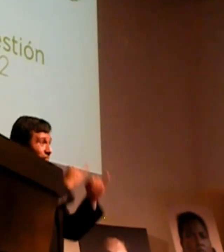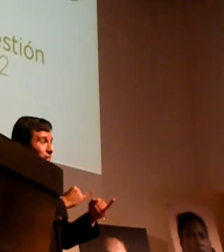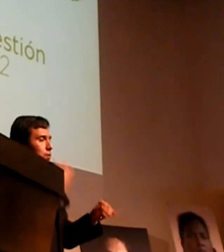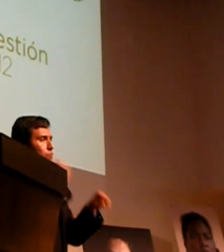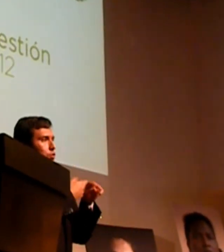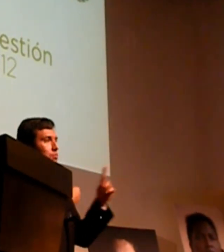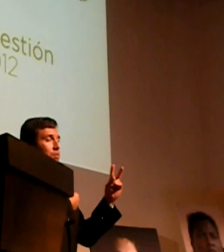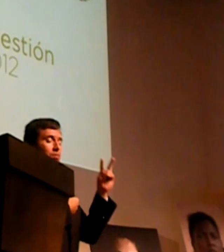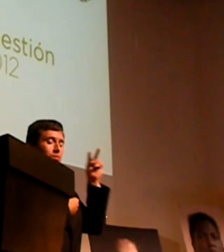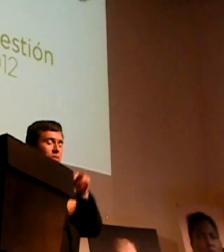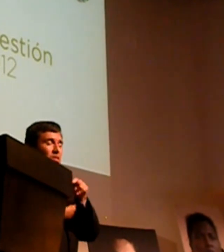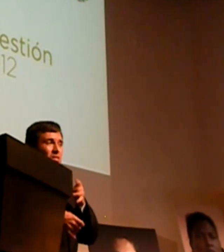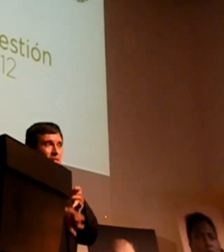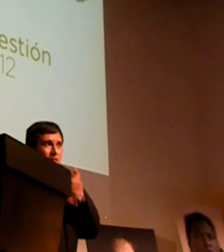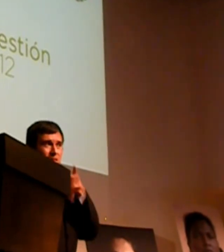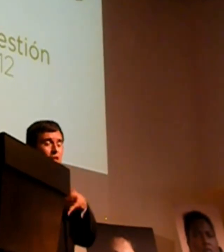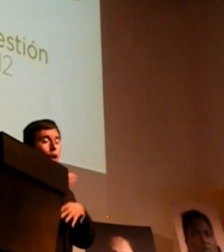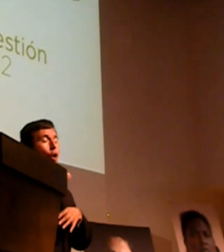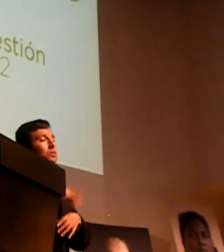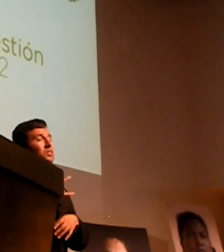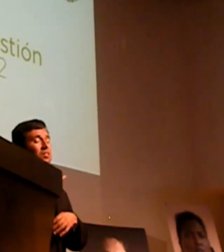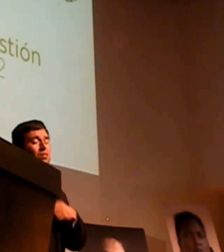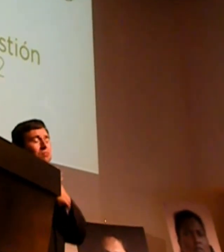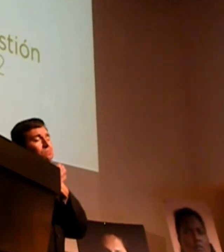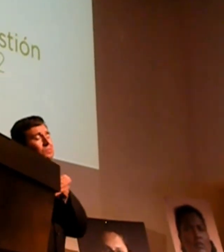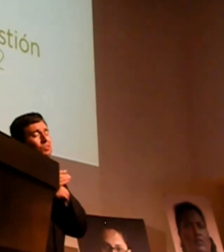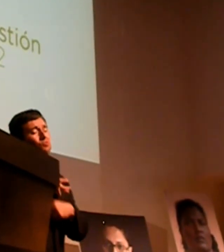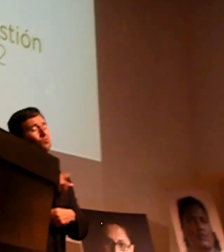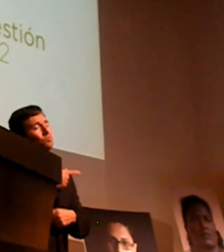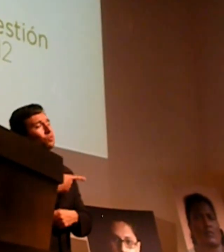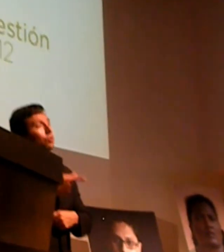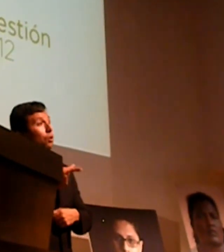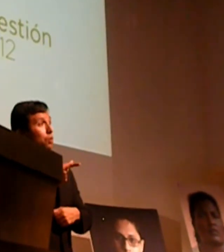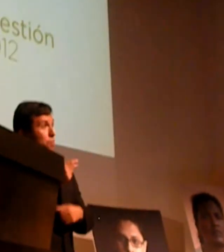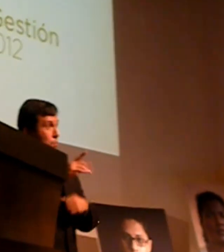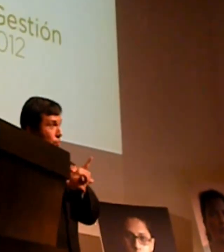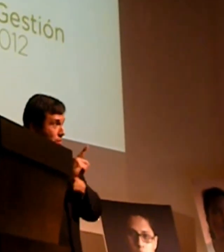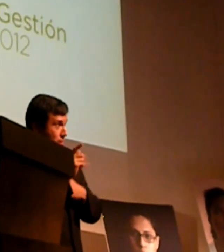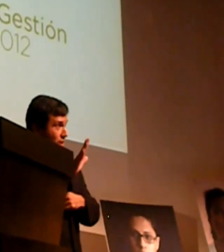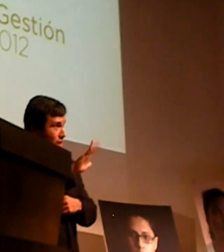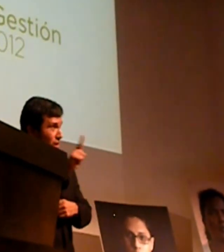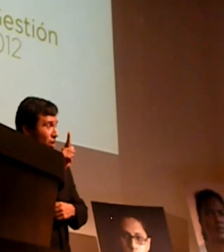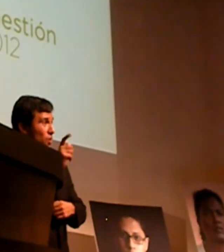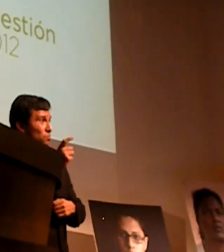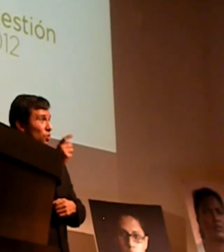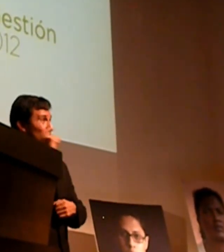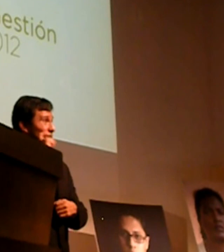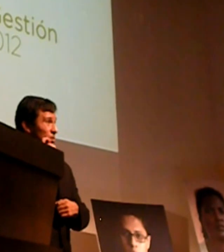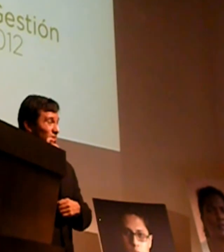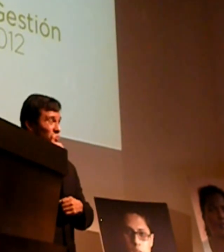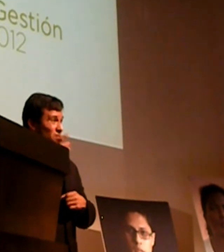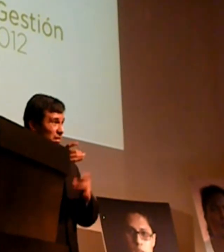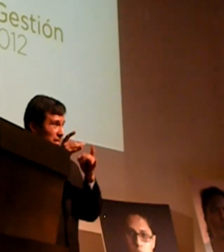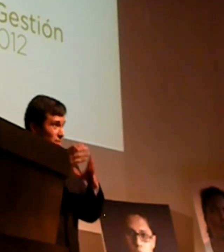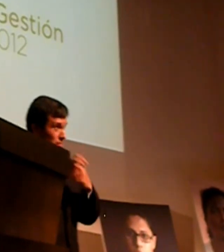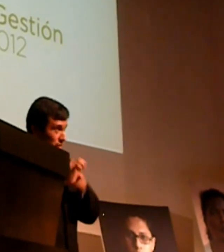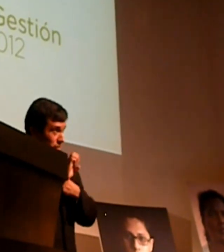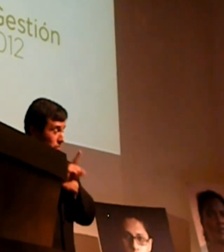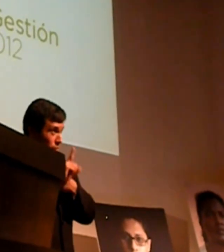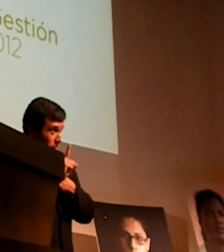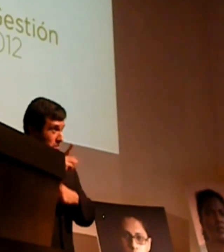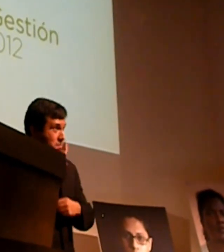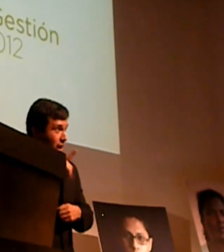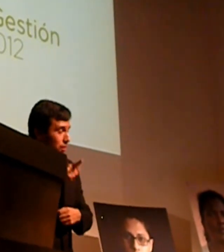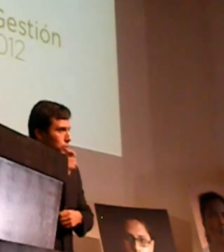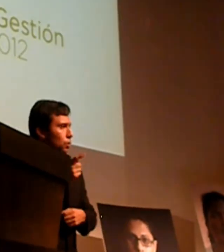paternalismo. El problema no es la homosexualidad, sino la homofobia. No es la discapacidad, sino una sociedad pensada